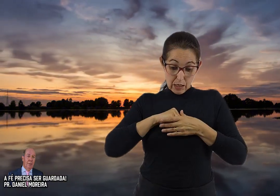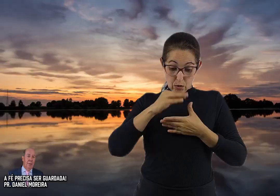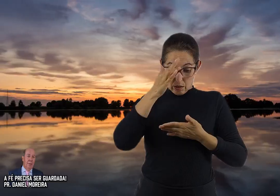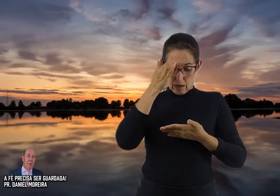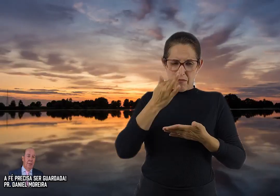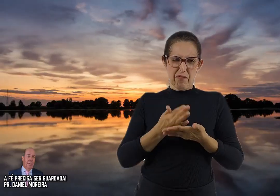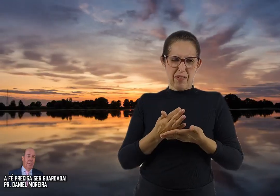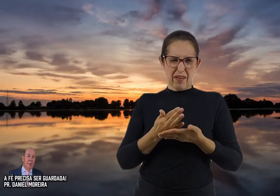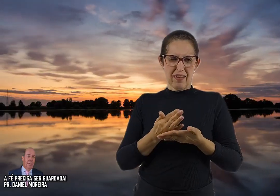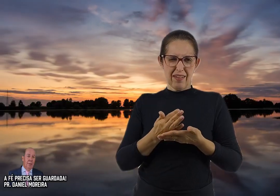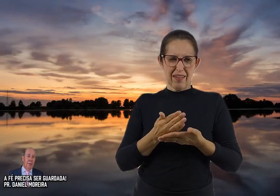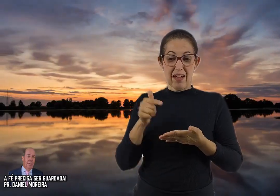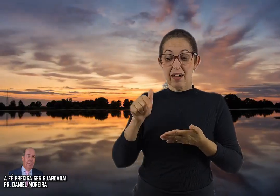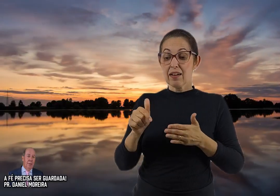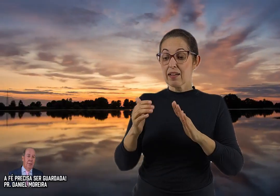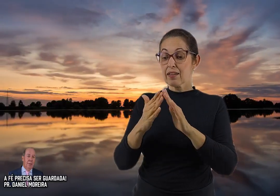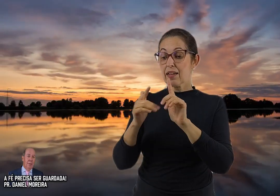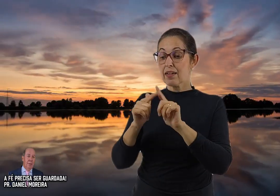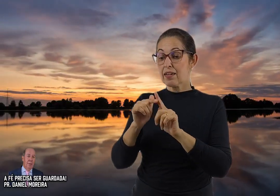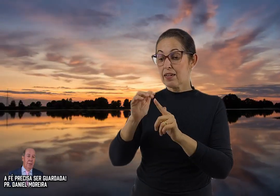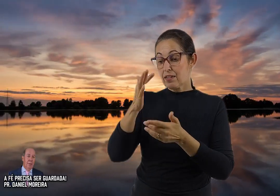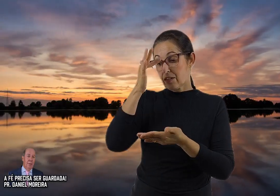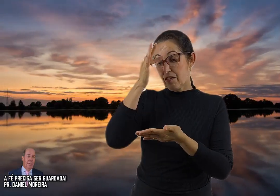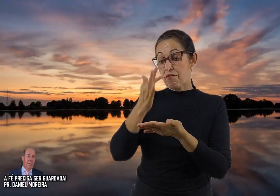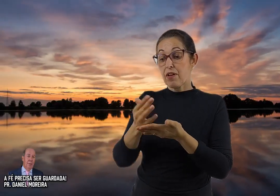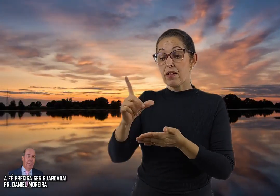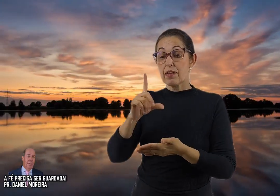na vida da igreja fiel? Praticando-a,